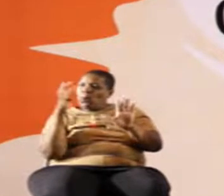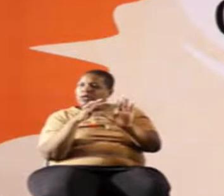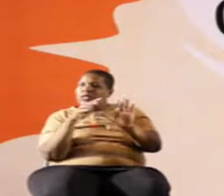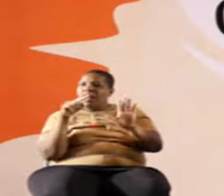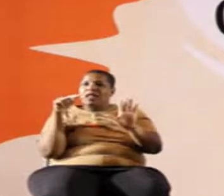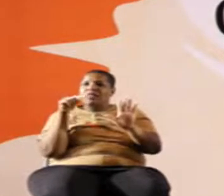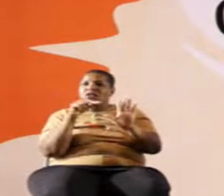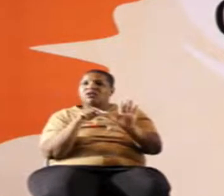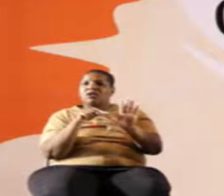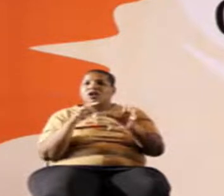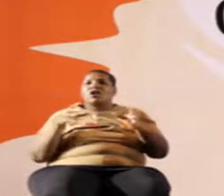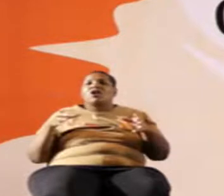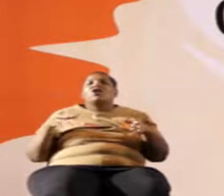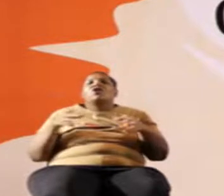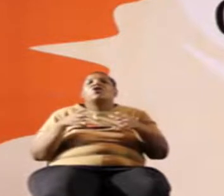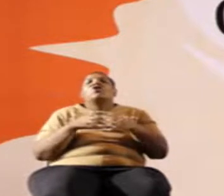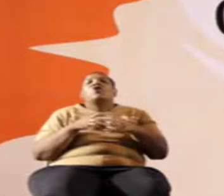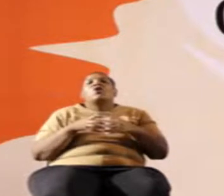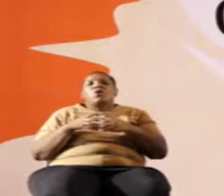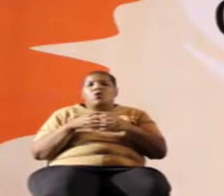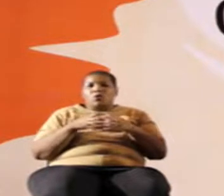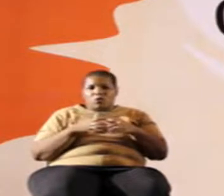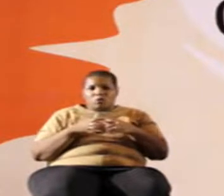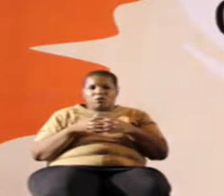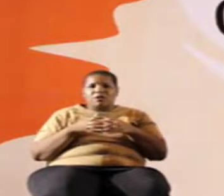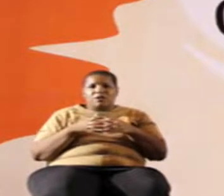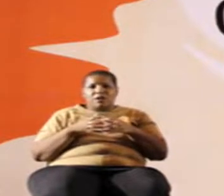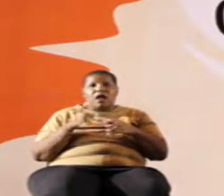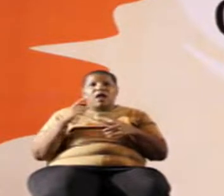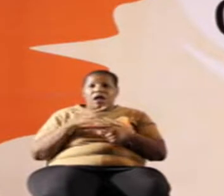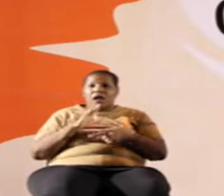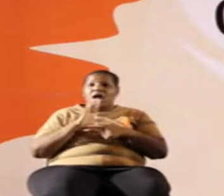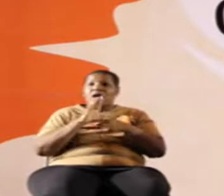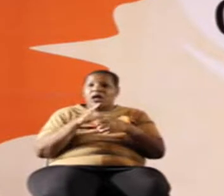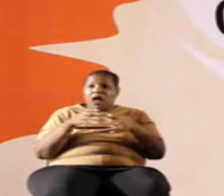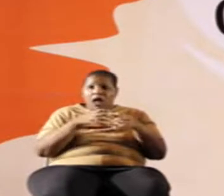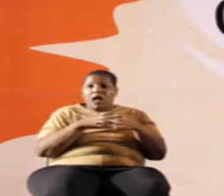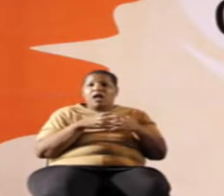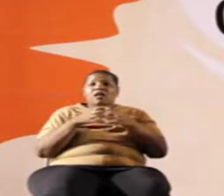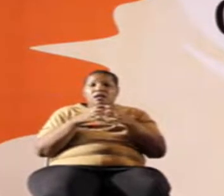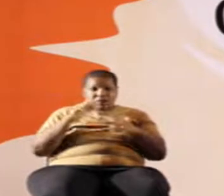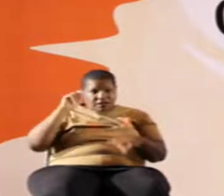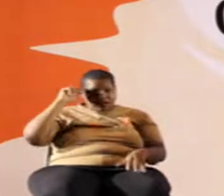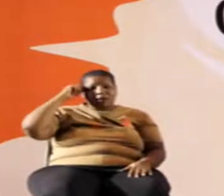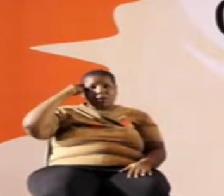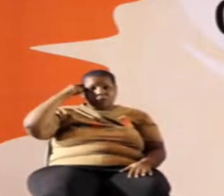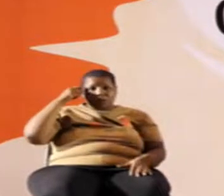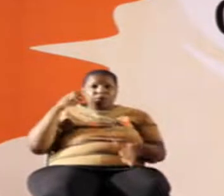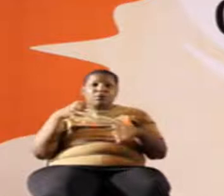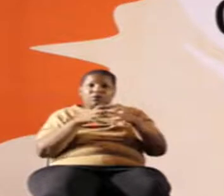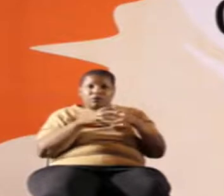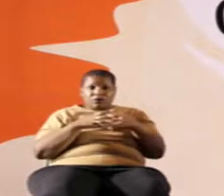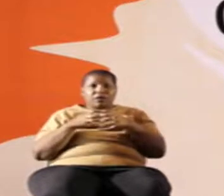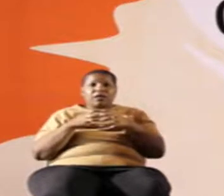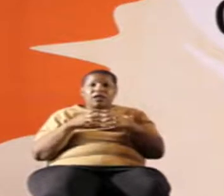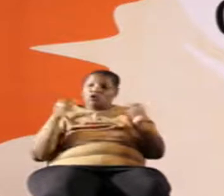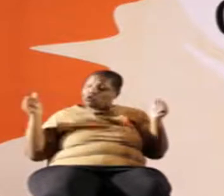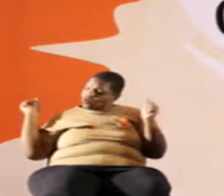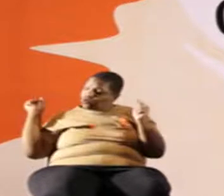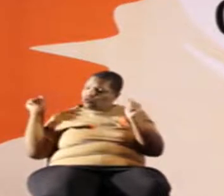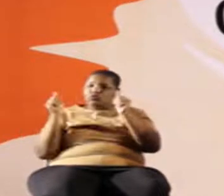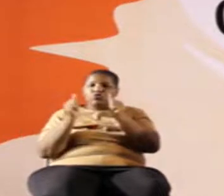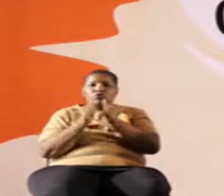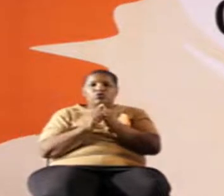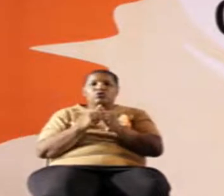tempo. Comunidade. Traz comunidade e comunidade negra. Comunidade negra, está junto com ela.